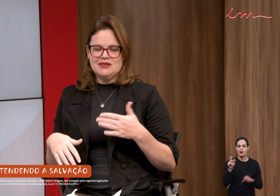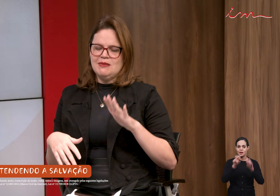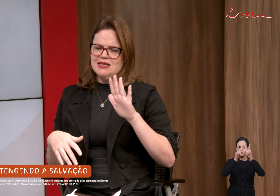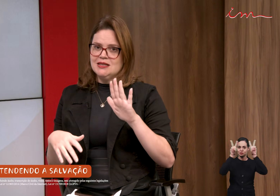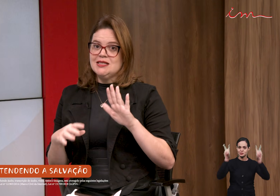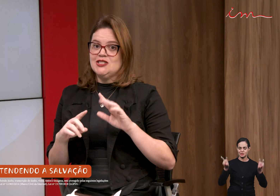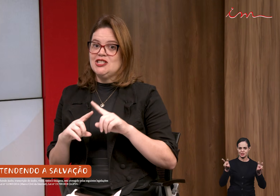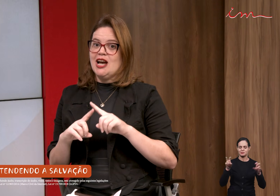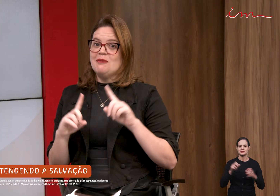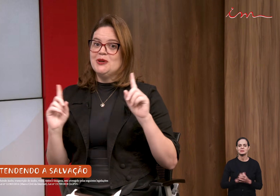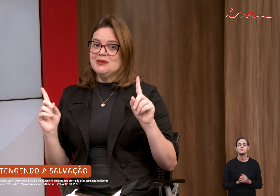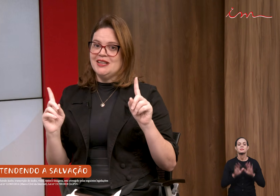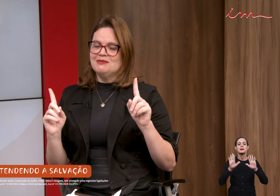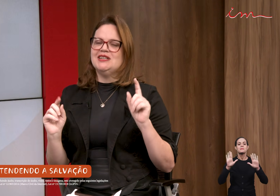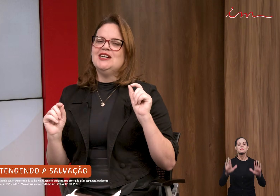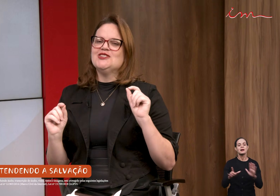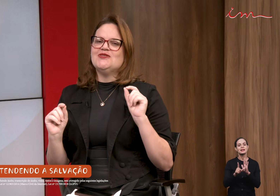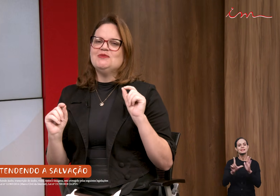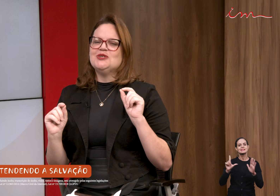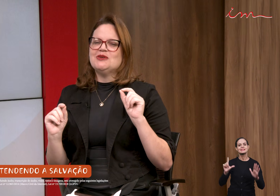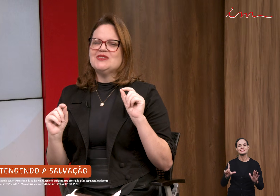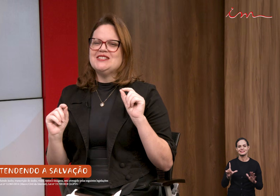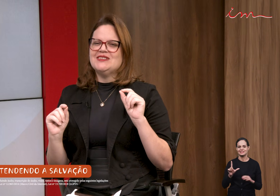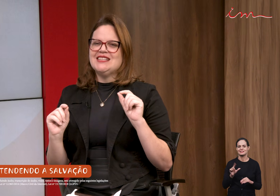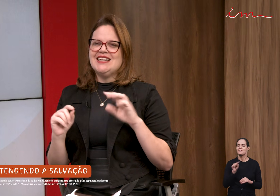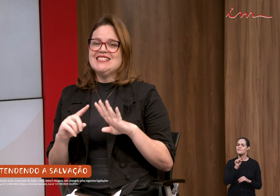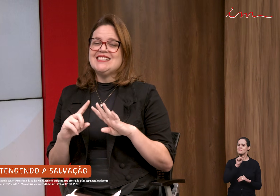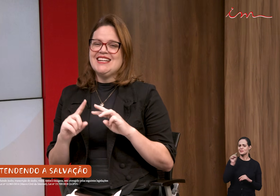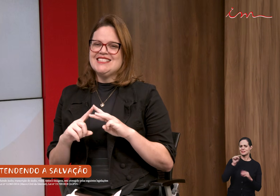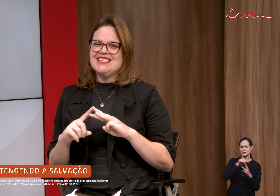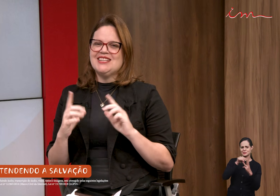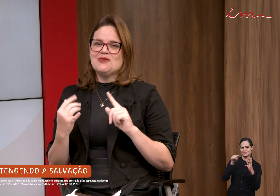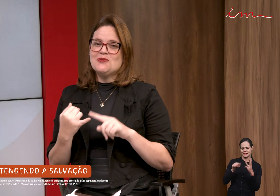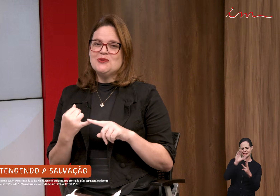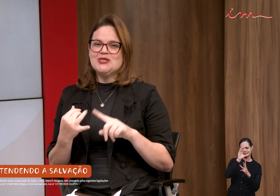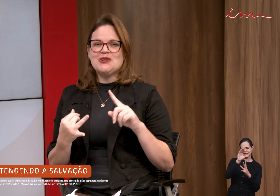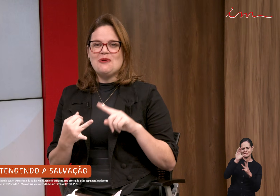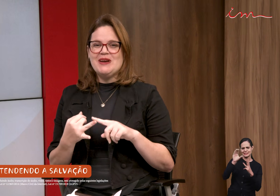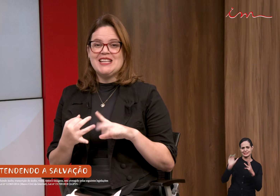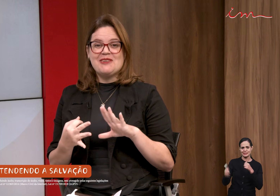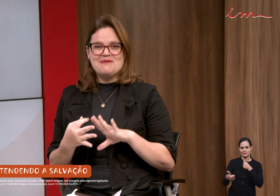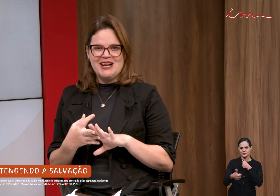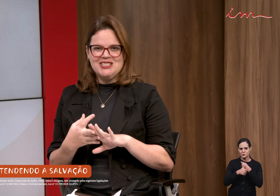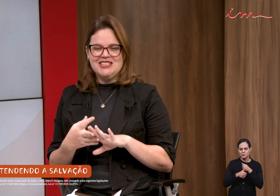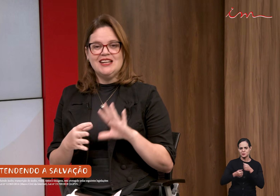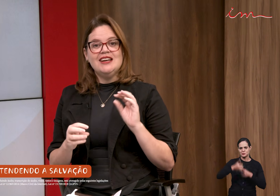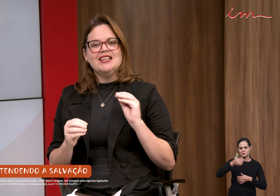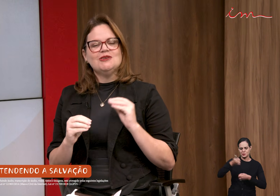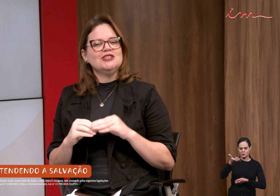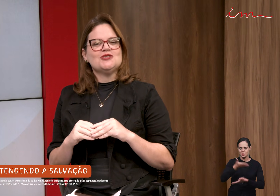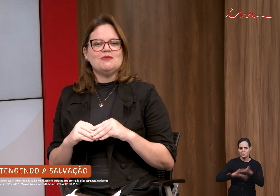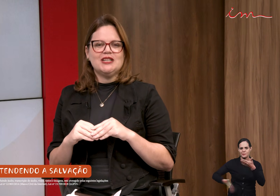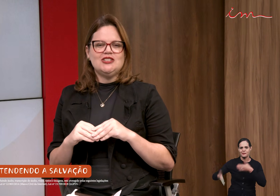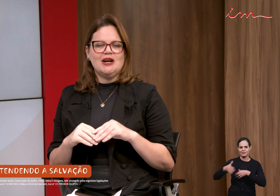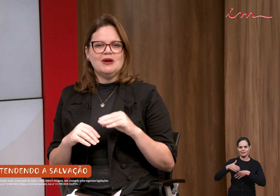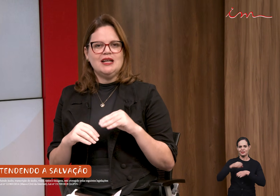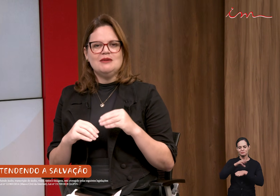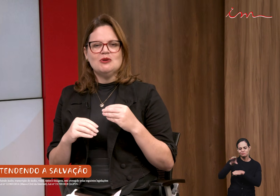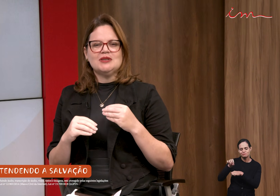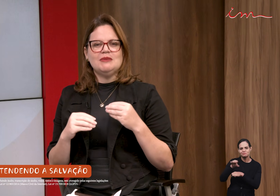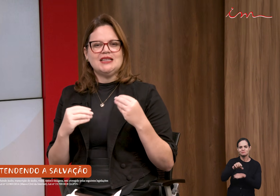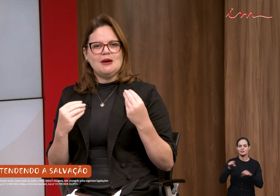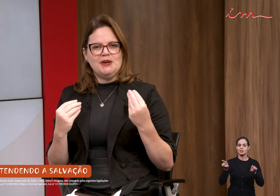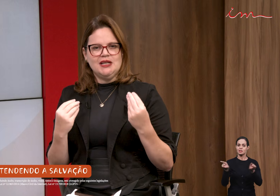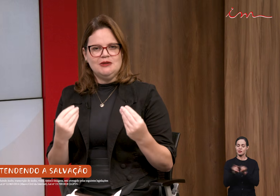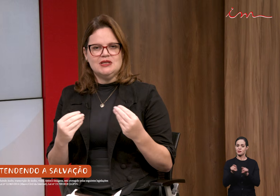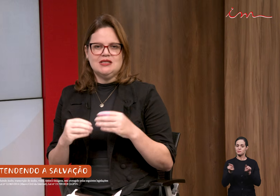esses temas. Mas antes da gente abrir o tema, já vou pedir para você fazer aqueles 3C, curte, comenta, compartilha, não deixe de compartilhar com aquele